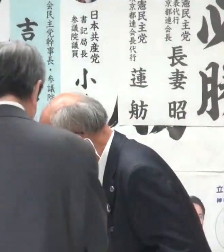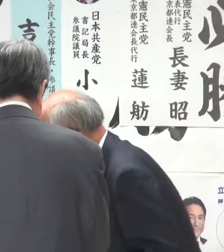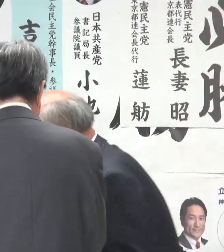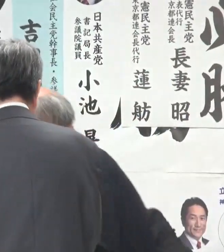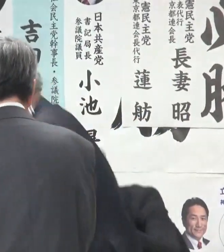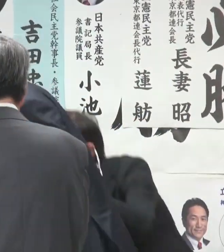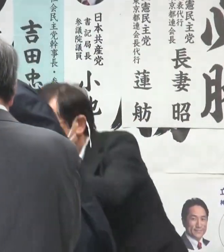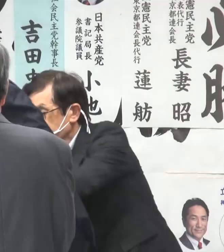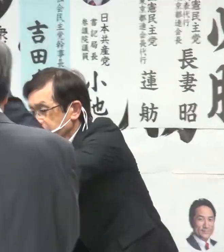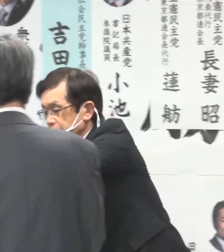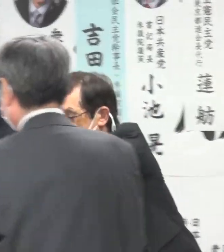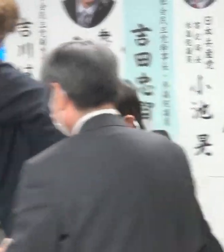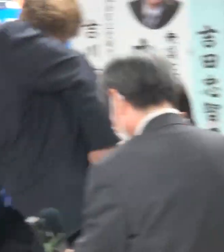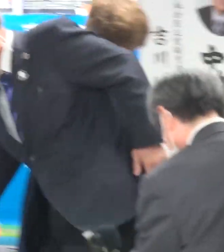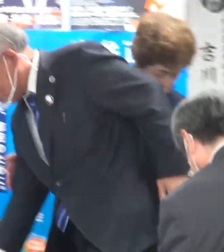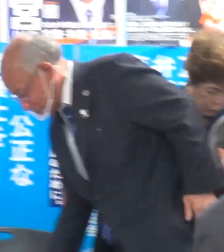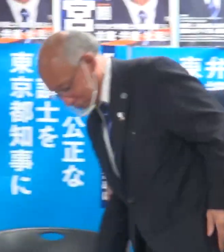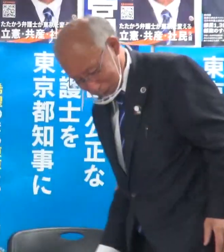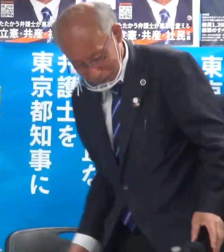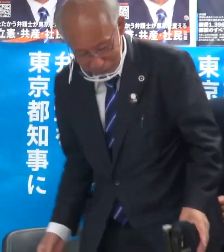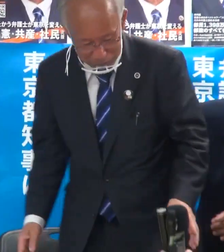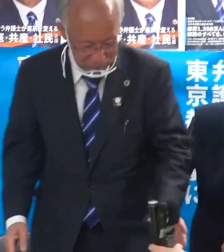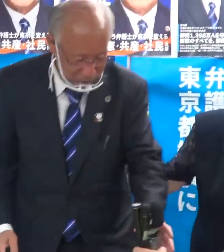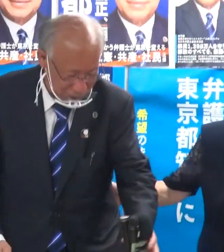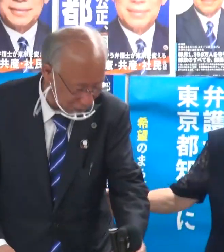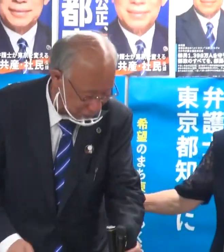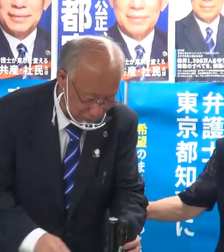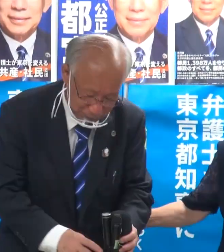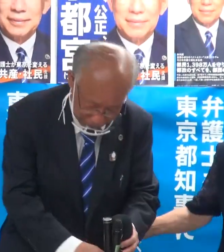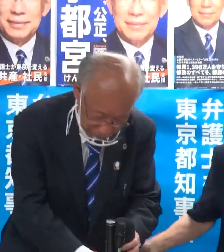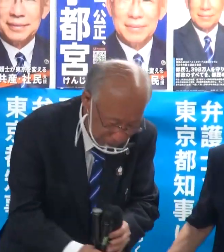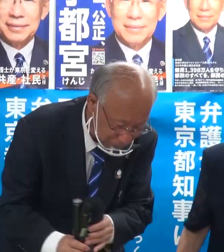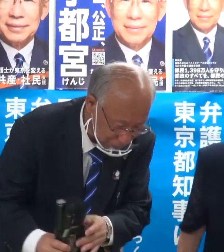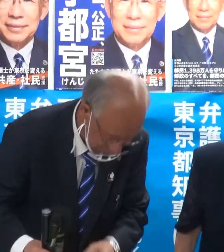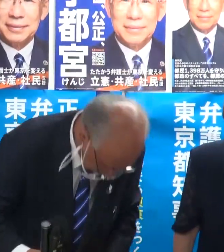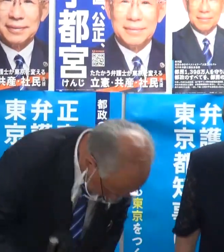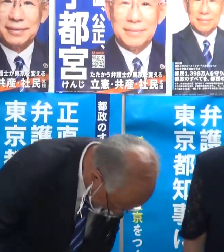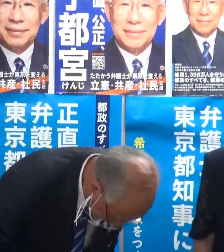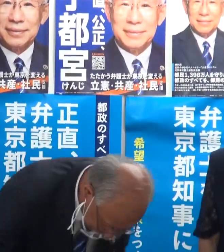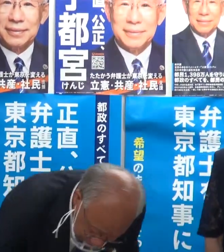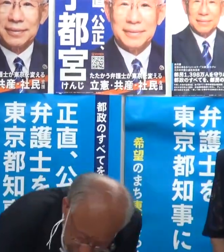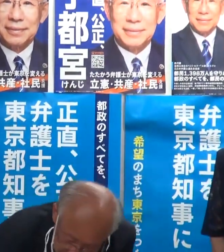どうもす みません。はい、じゃあ、はい、